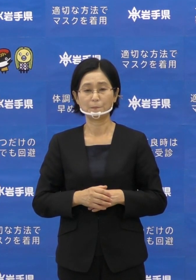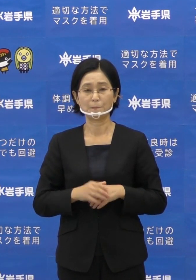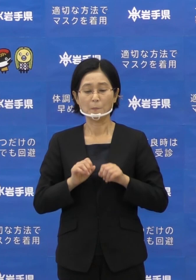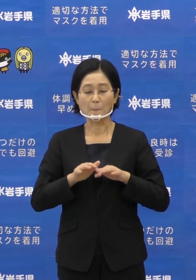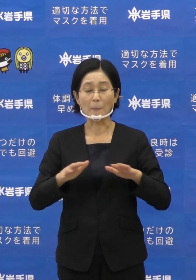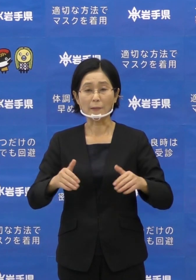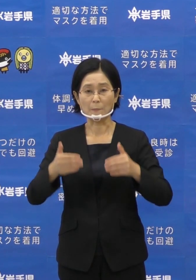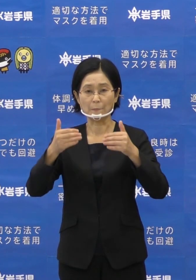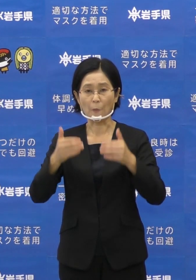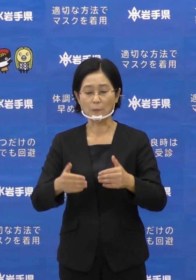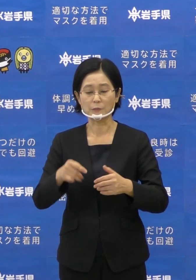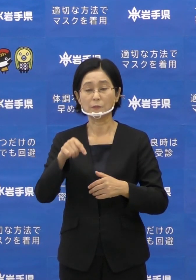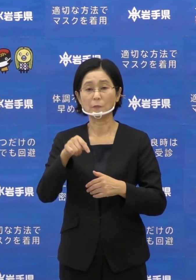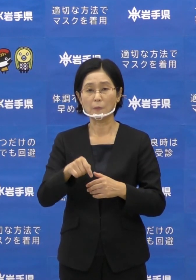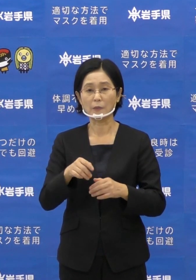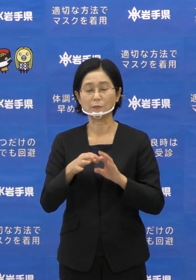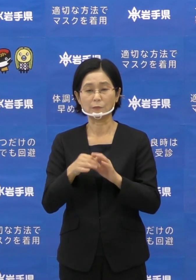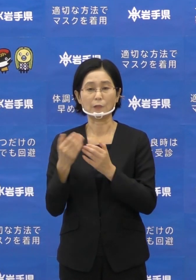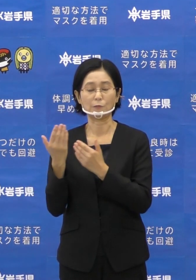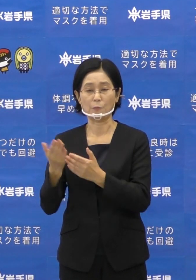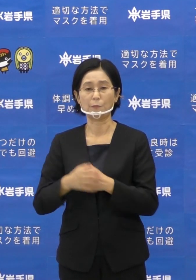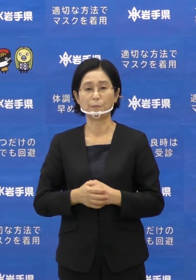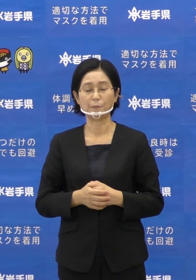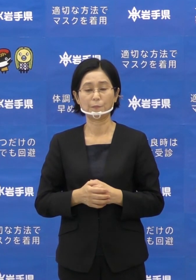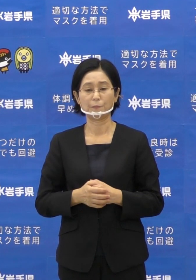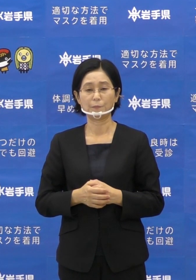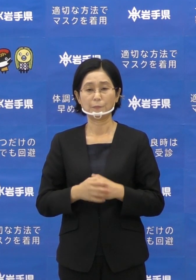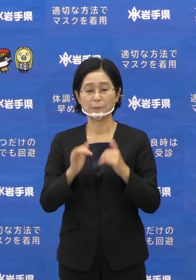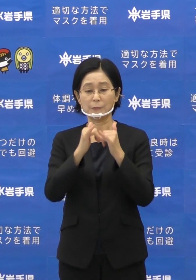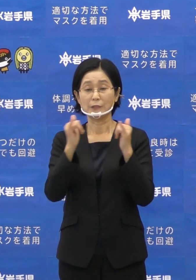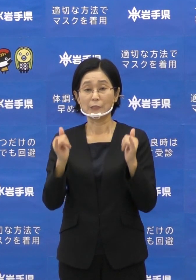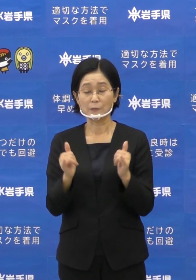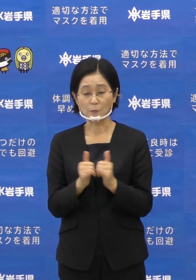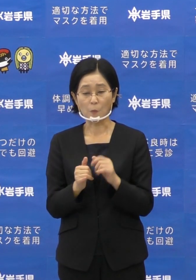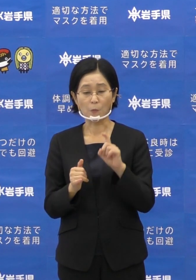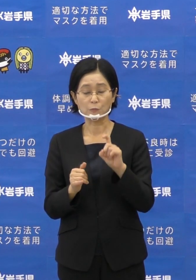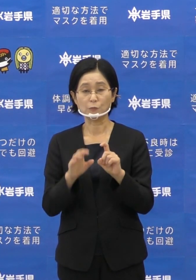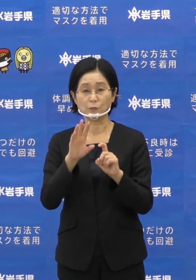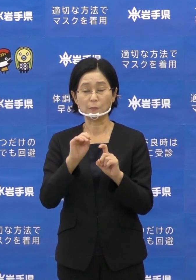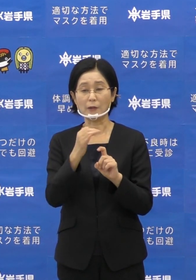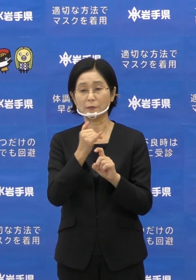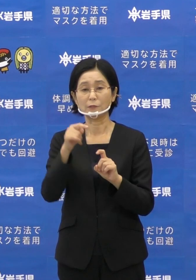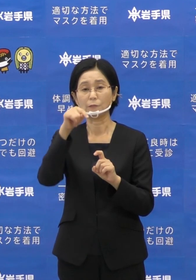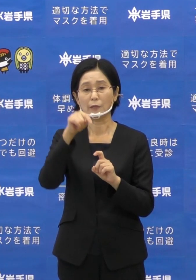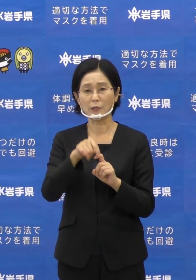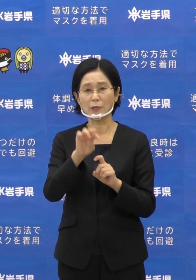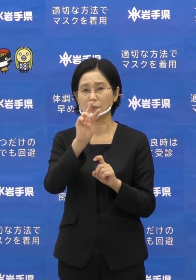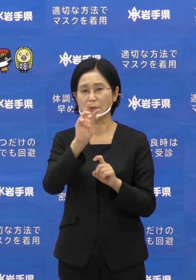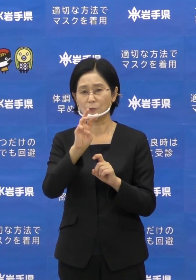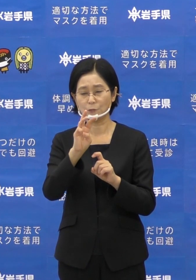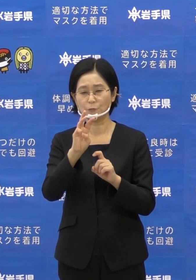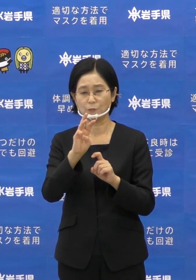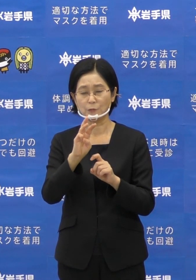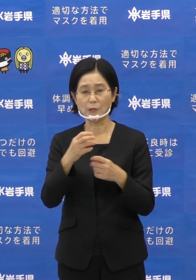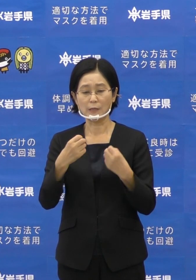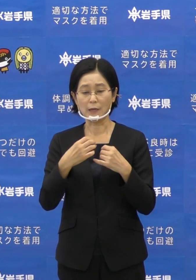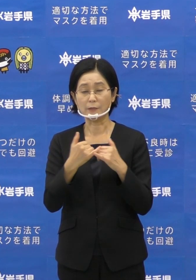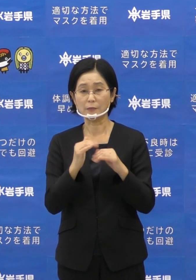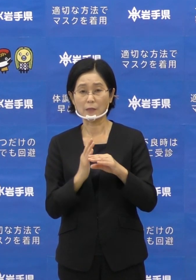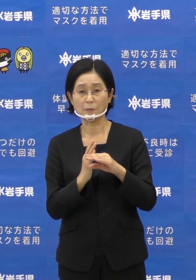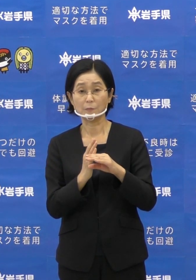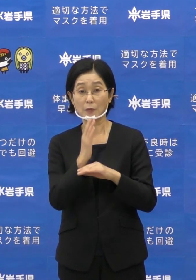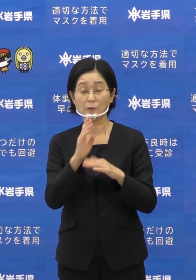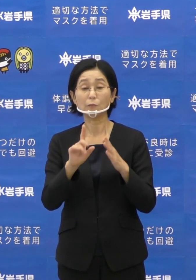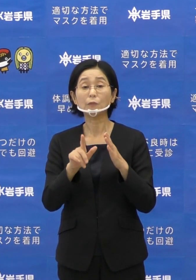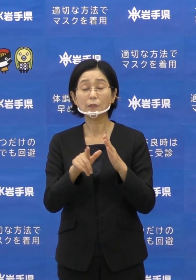手県では人口、10万人あたりの感染者数が30人に達する時点をその要請のタイミングとしていると